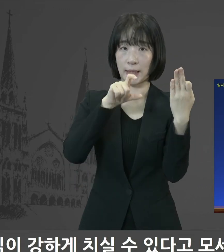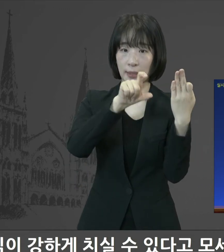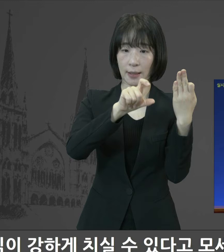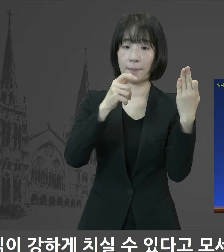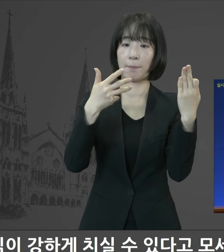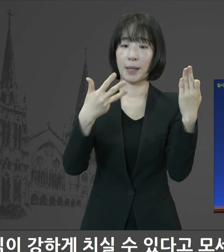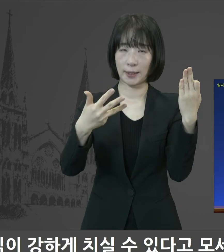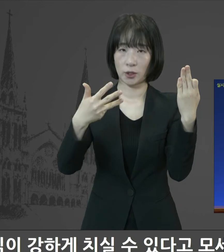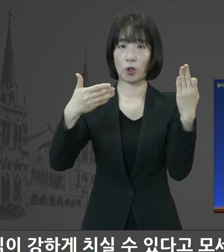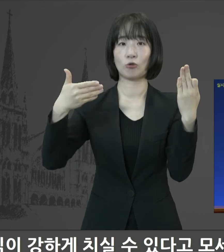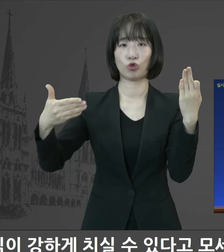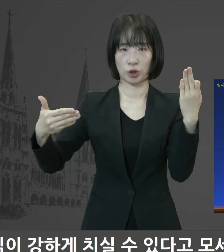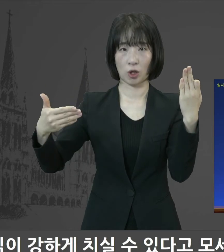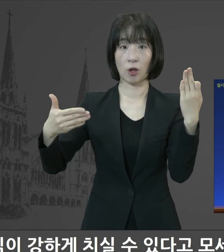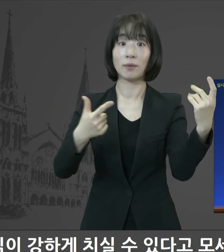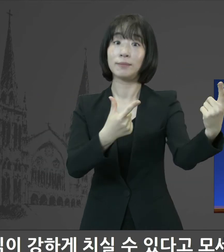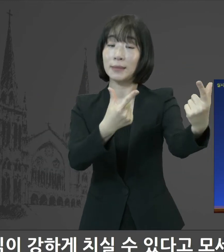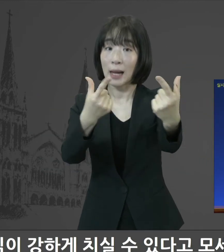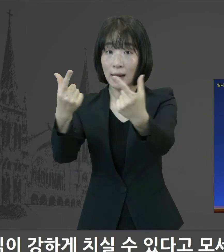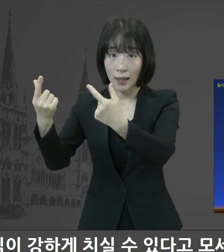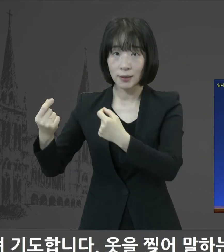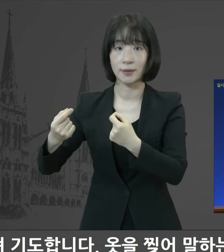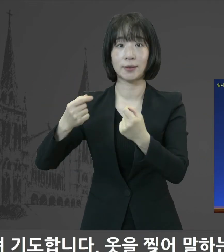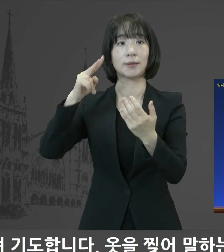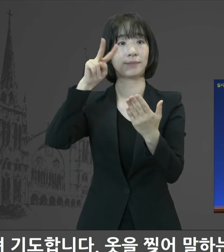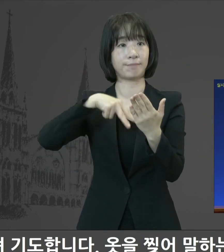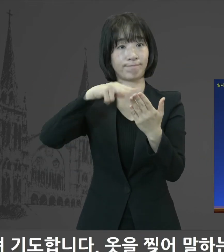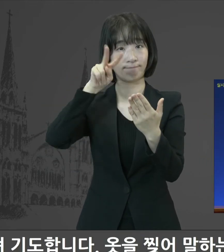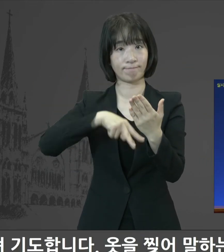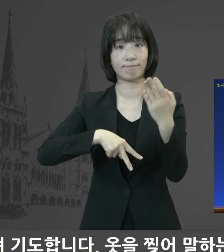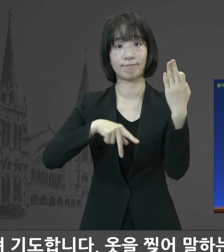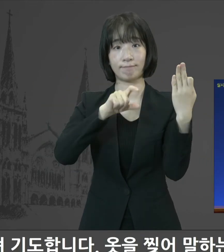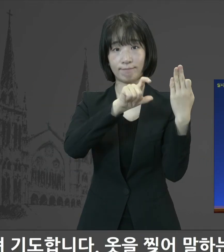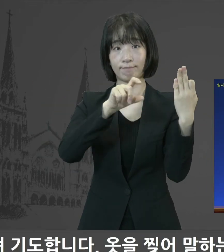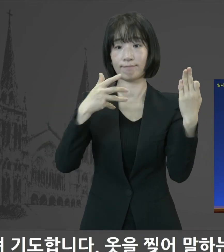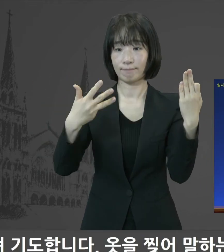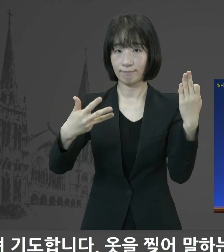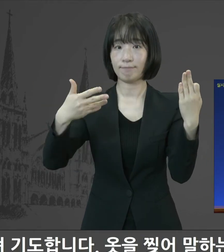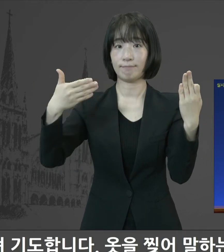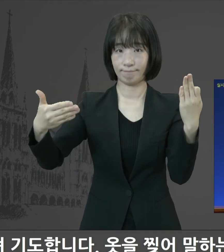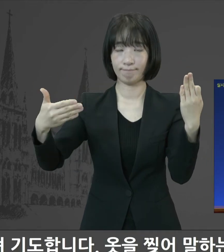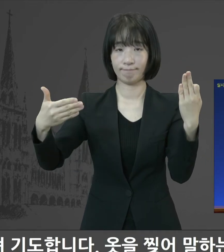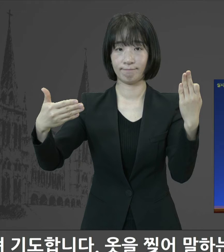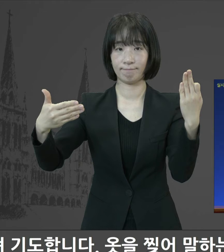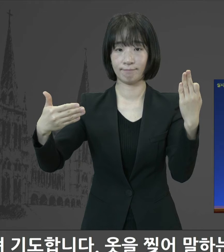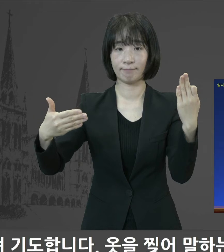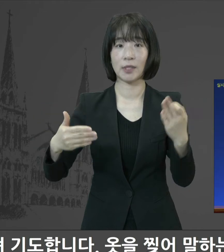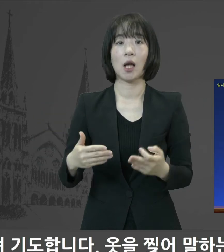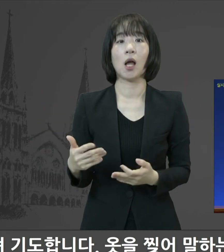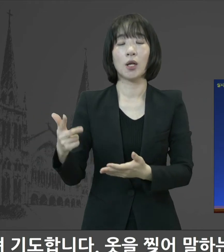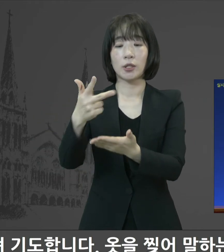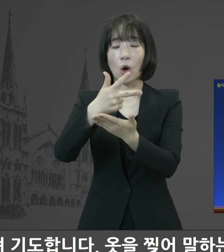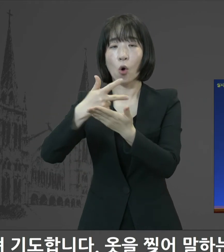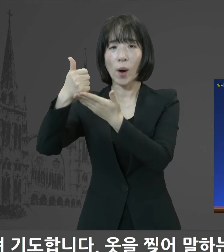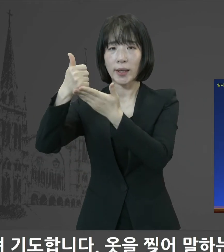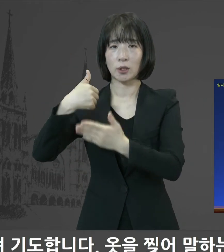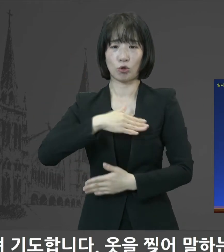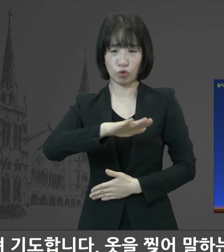8절과 9절 말씀 같이 한번 달아서 봉독하도록 하겠습니다. 시작. 여호와께서